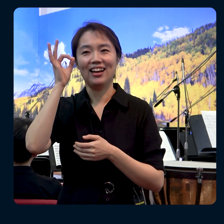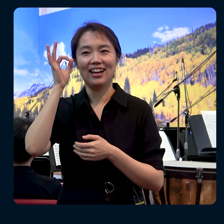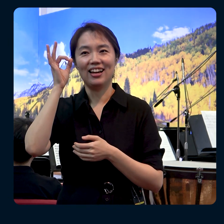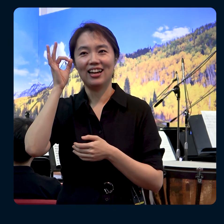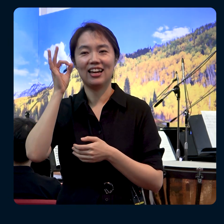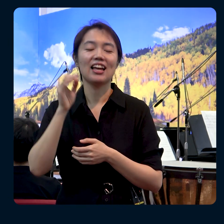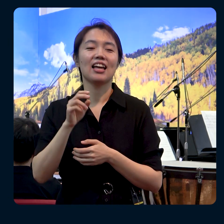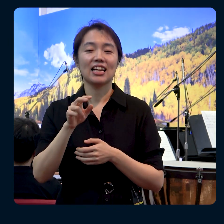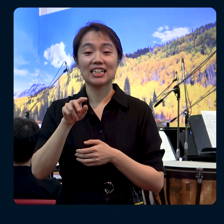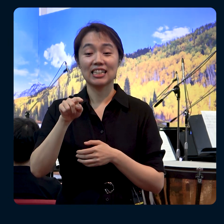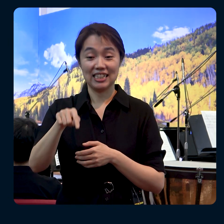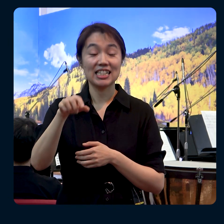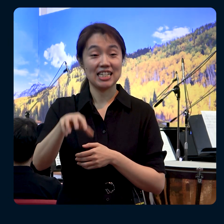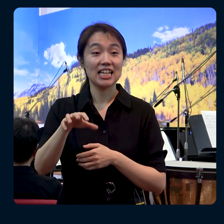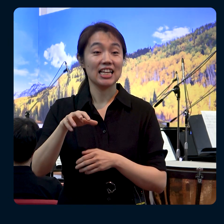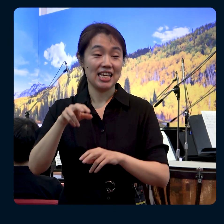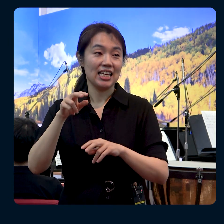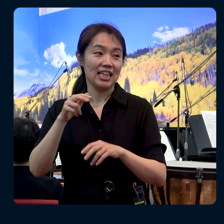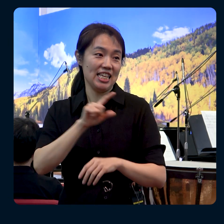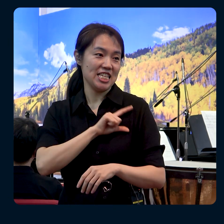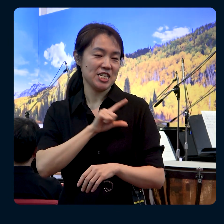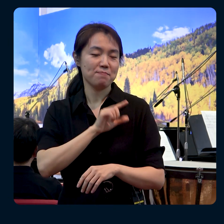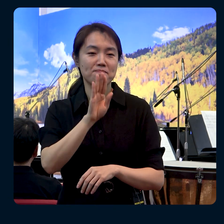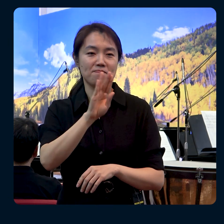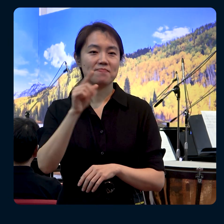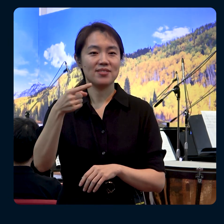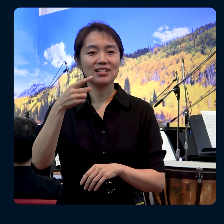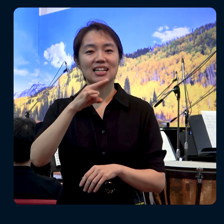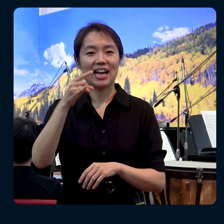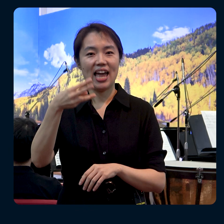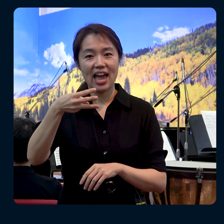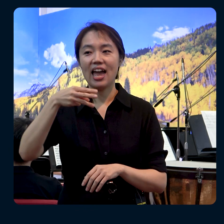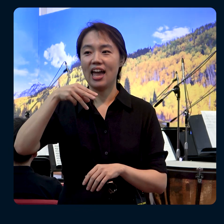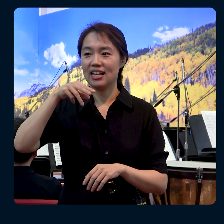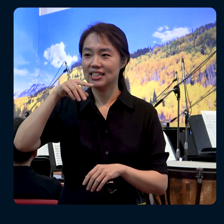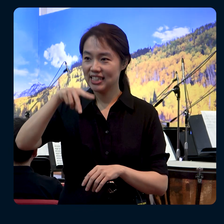브엘셰바가 된 것이죠. 맹세 우물. 여러분,